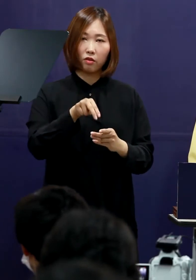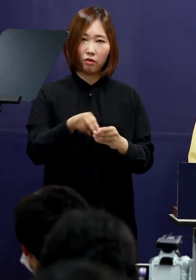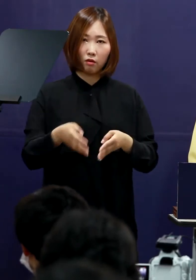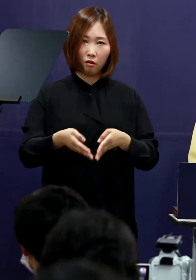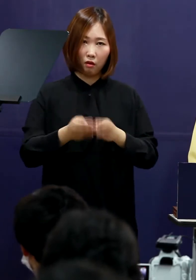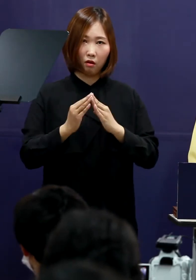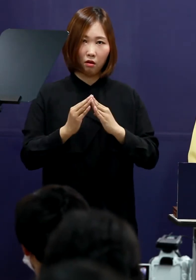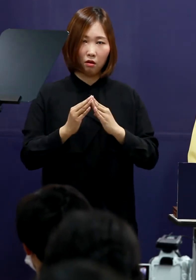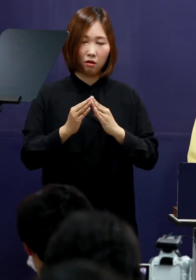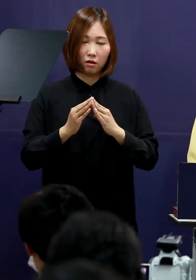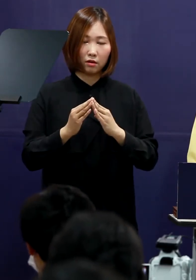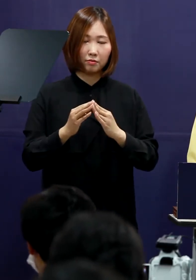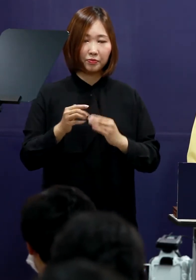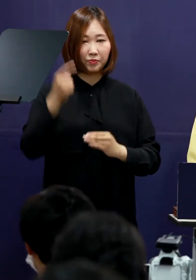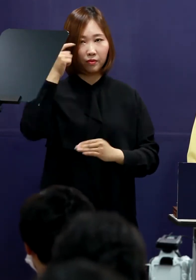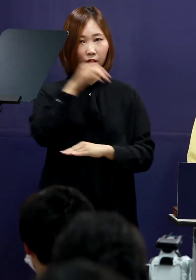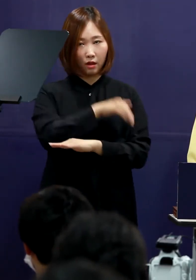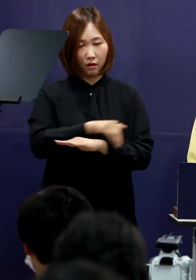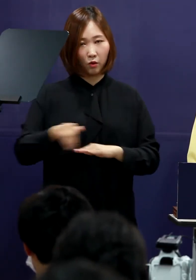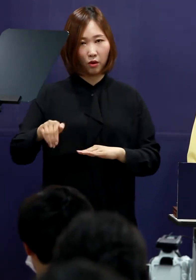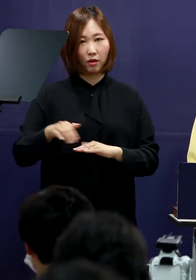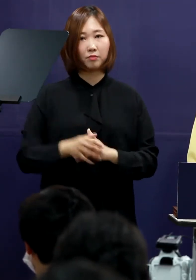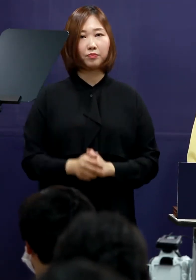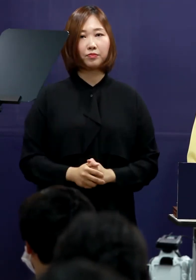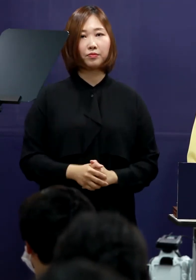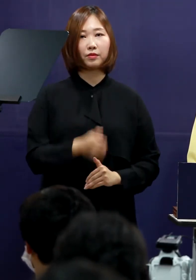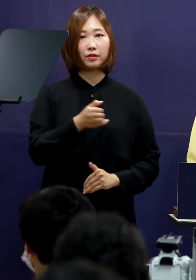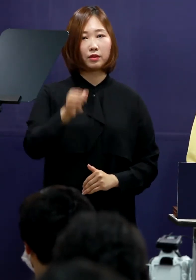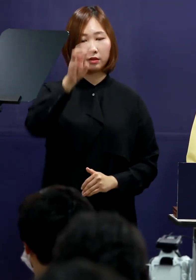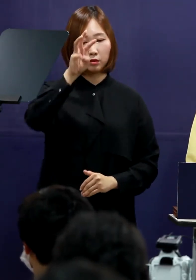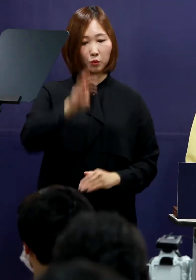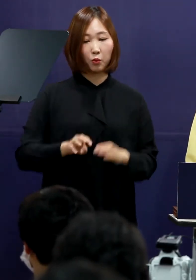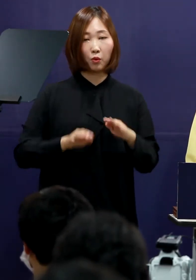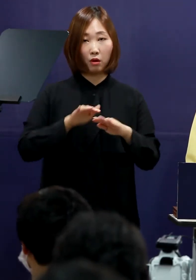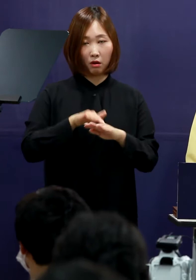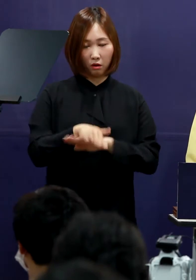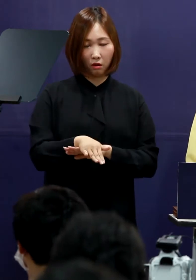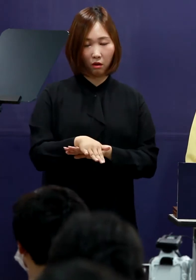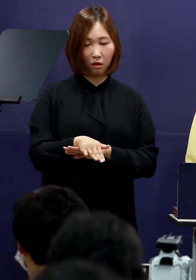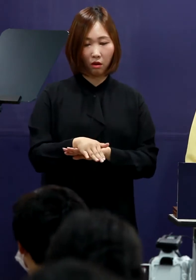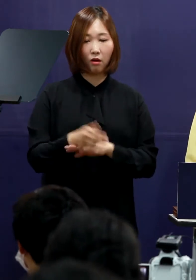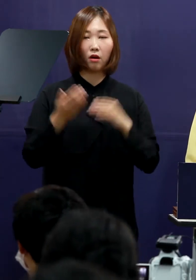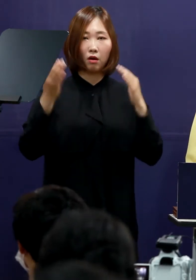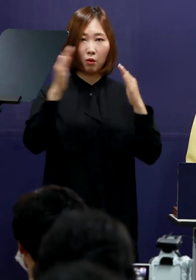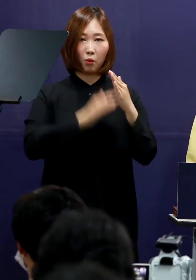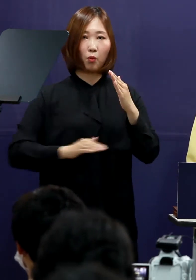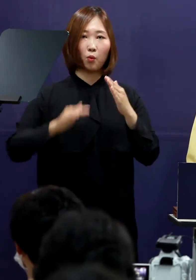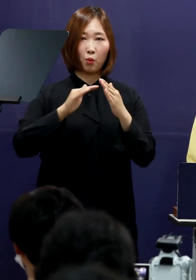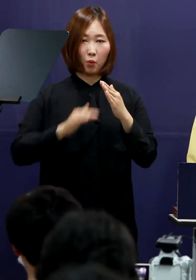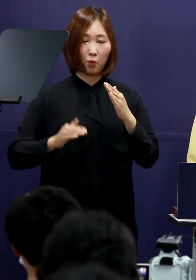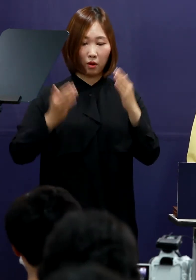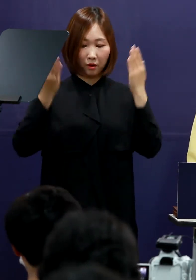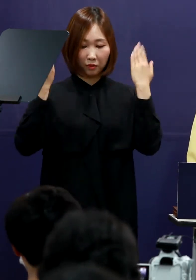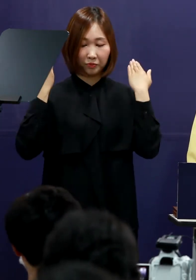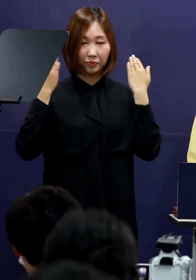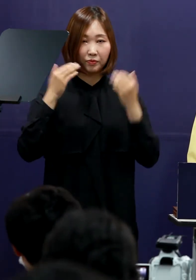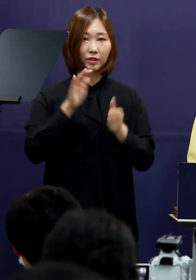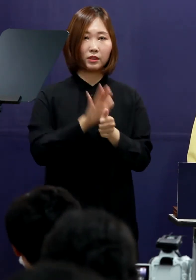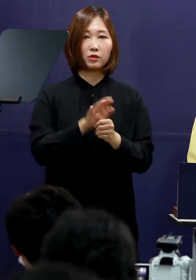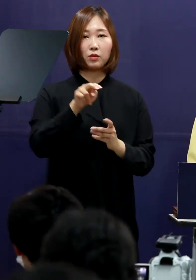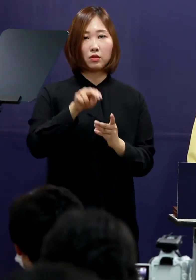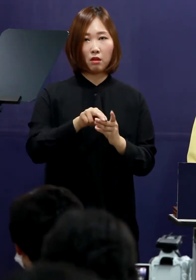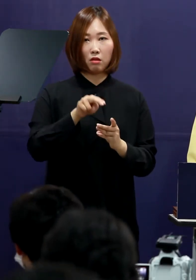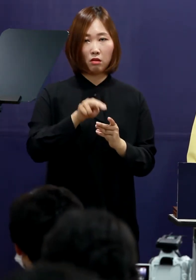말씀드리면 2015년 세종형 공공급식지원센터 설립 운영 기본계획을 수립하였고